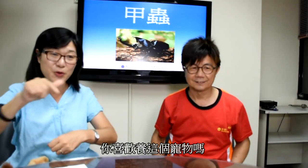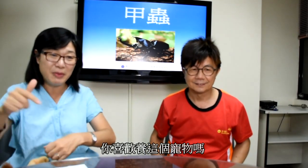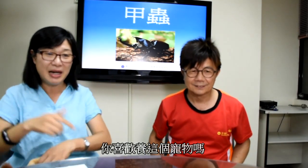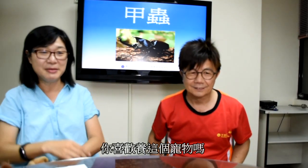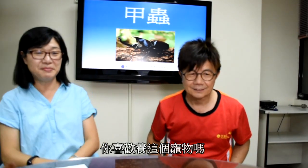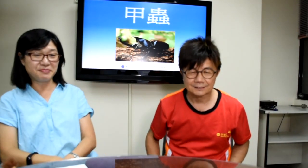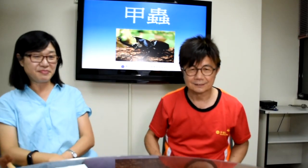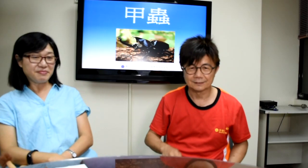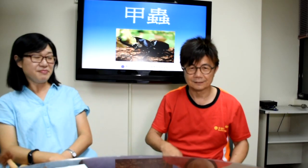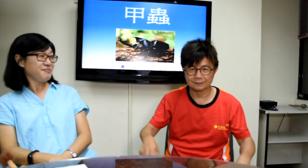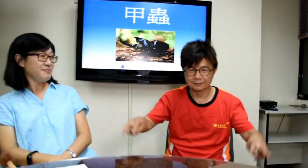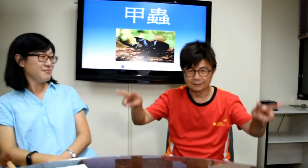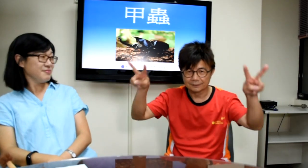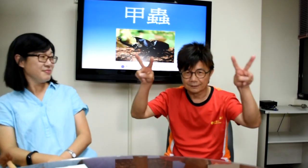吗？